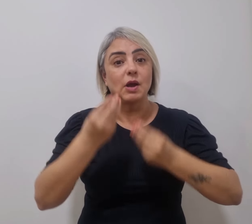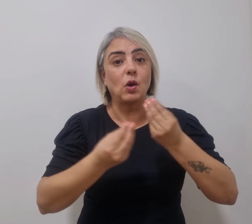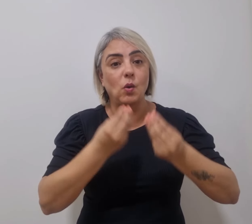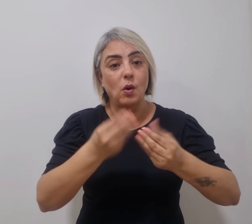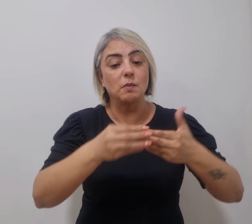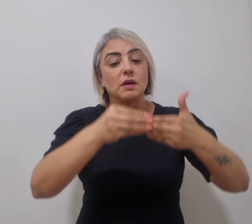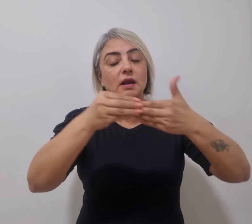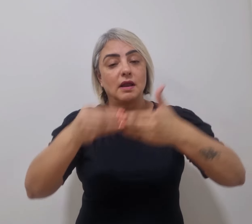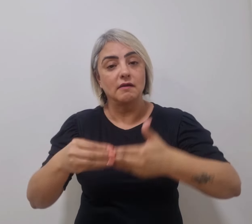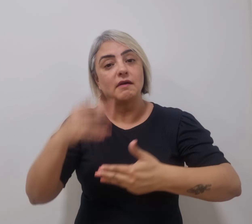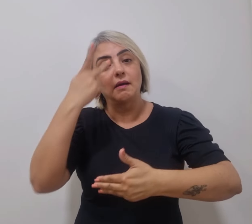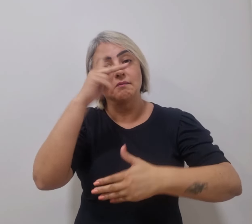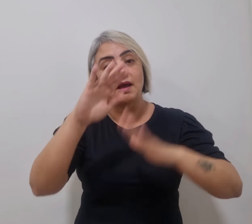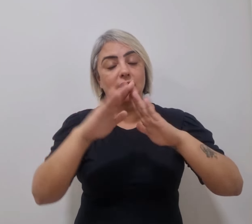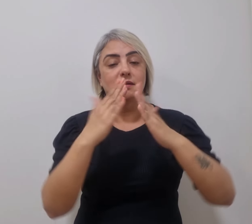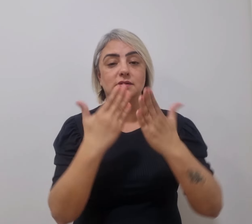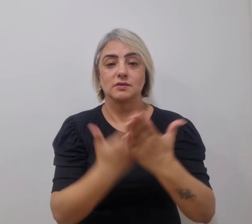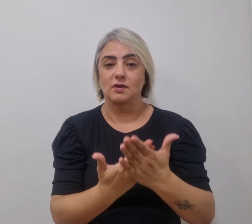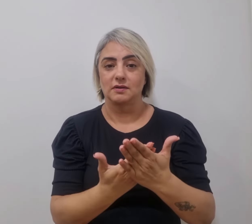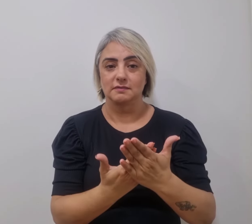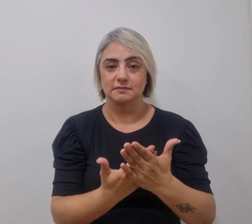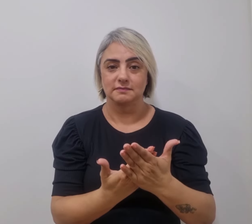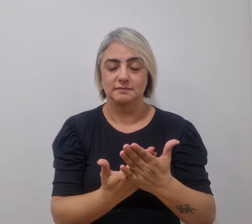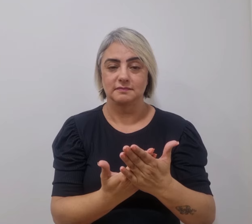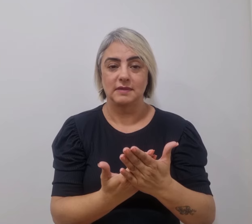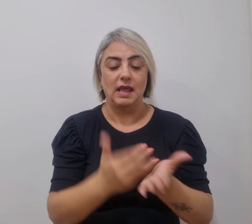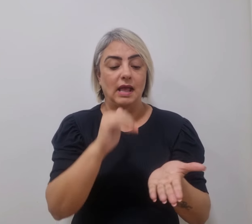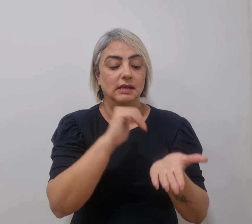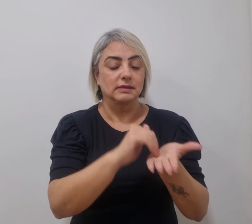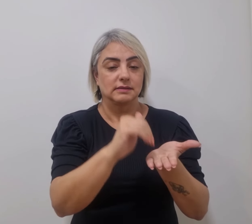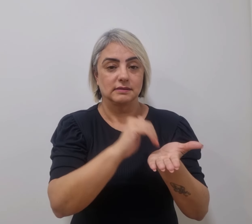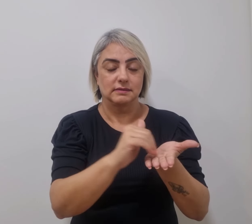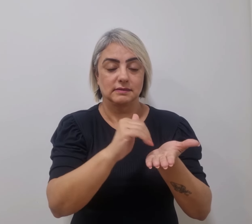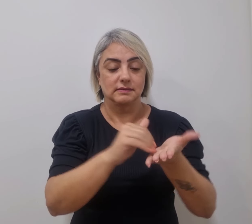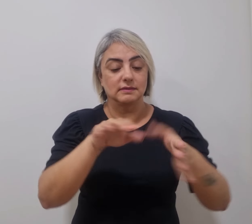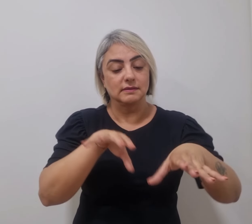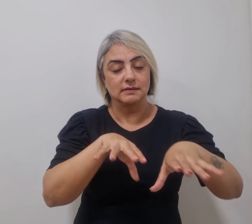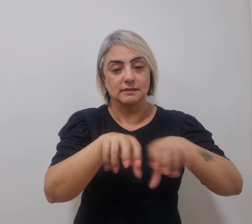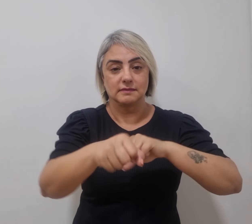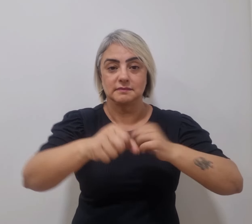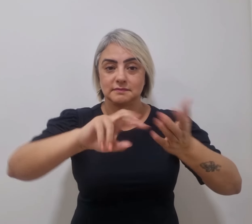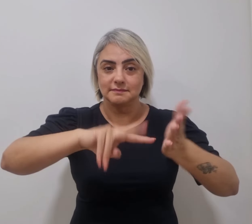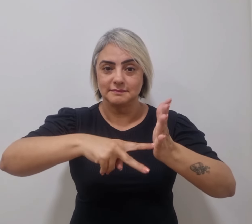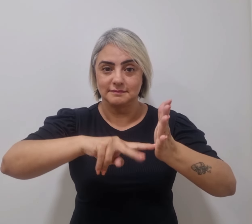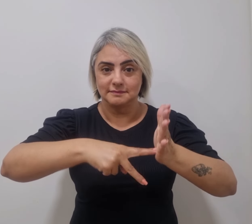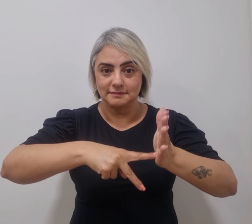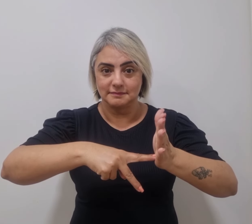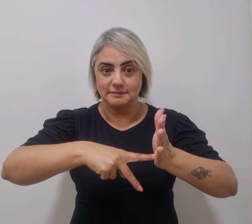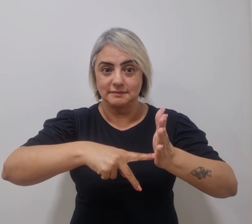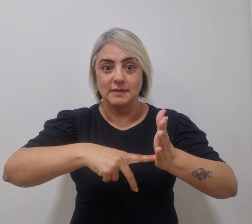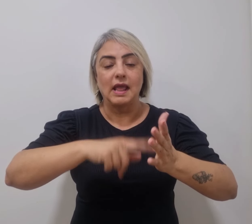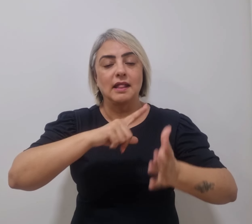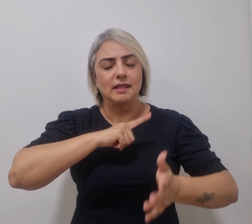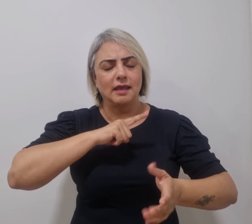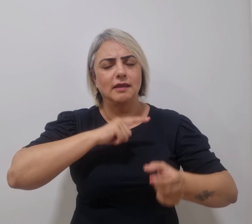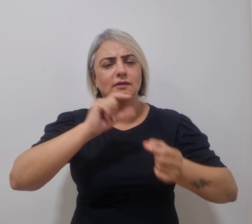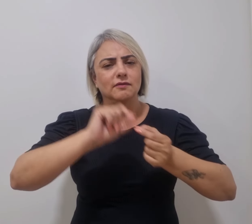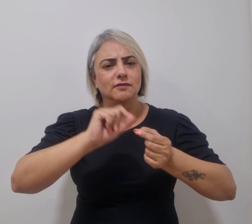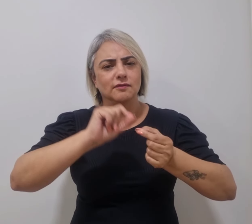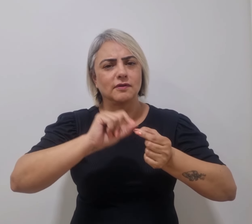para a sua escola. A Secretaria de Formação Sindical do Simpro tem feito um importante